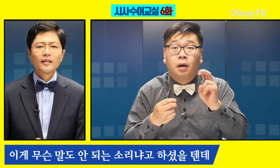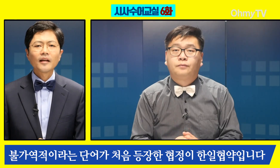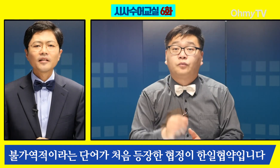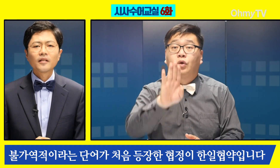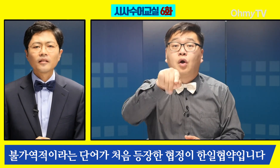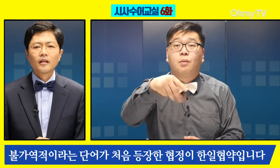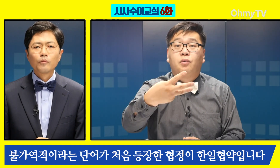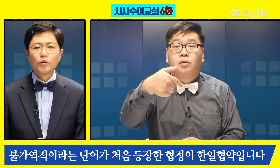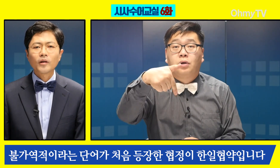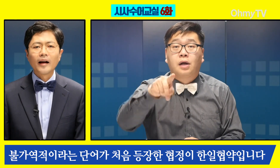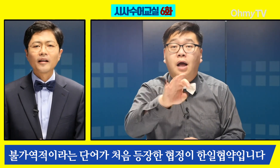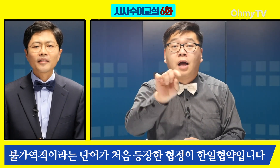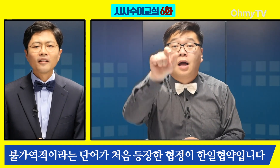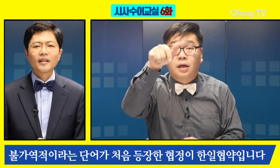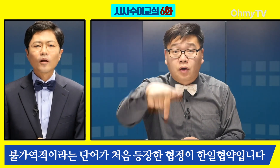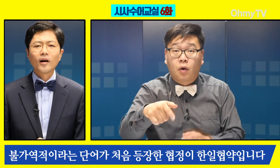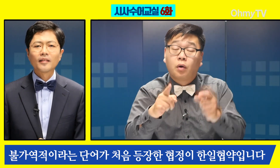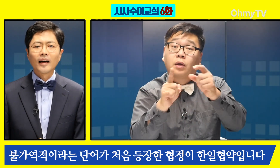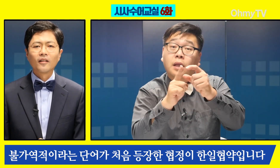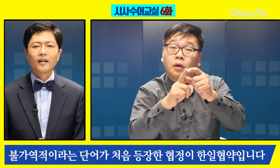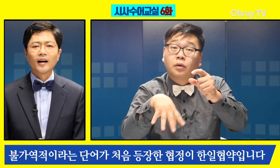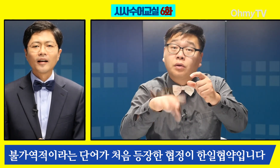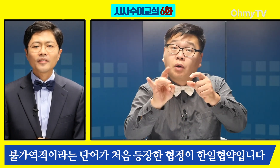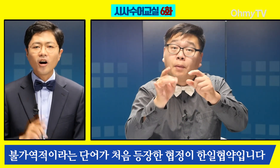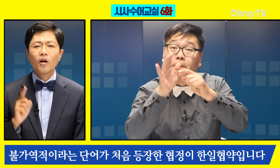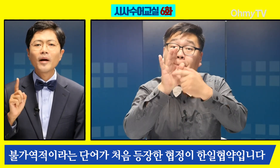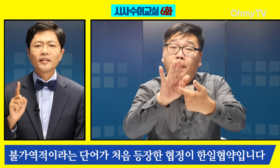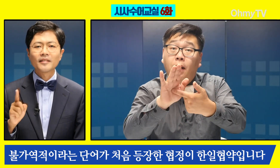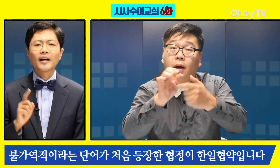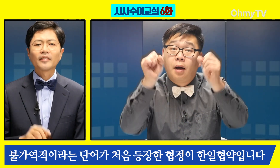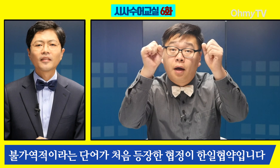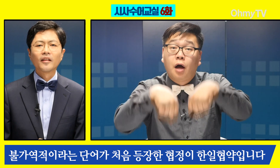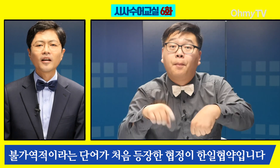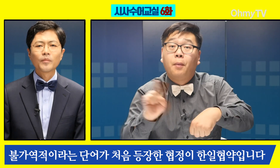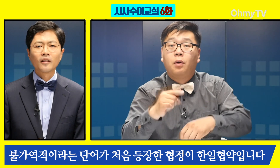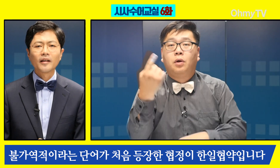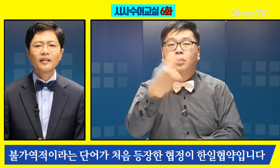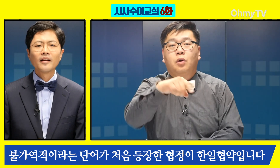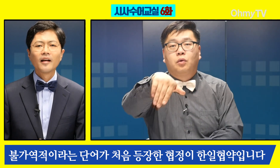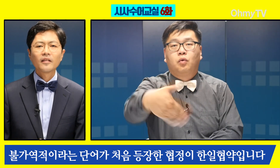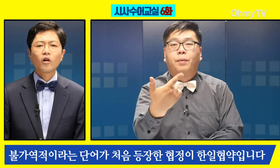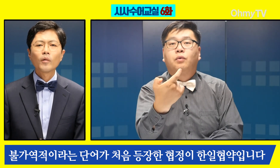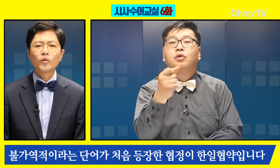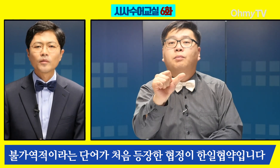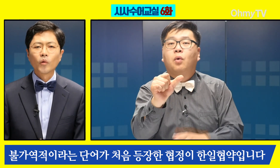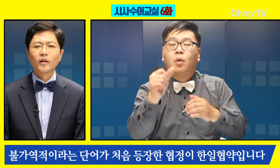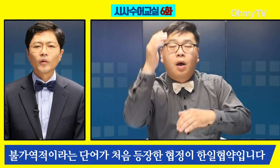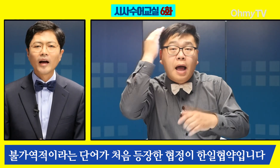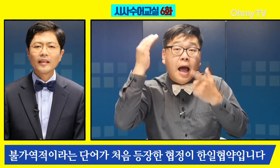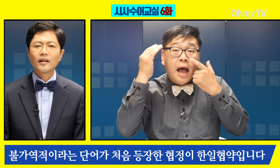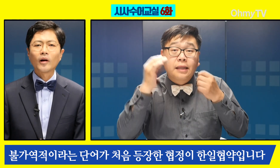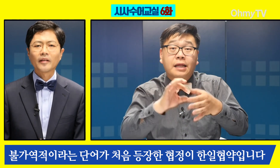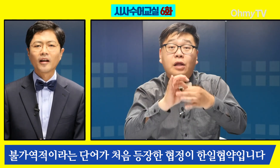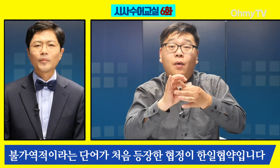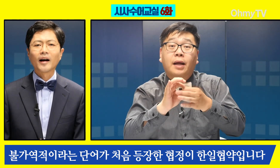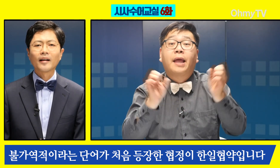텐데요. 사실 그 불가역적이라고 하는 단어가 처음에 등장했던 협정이